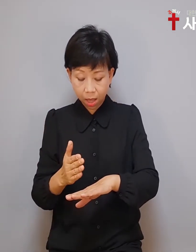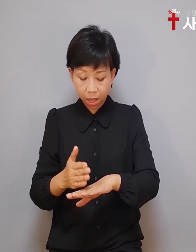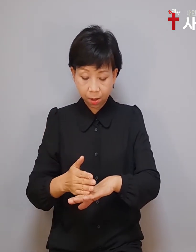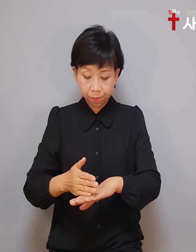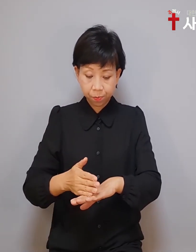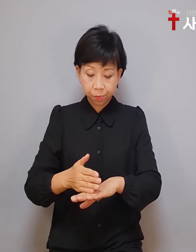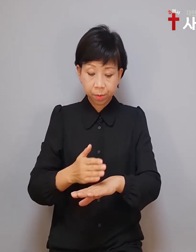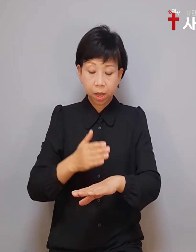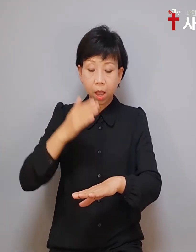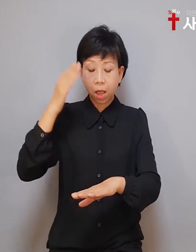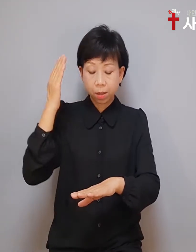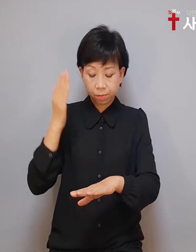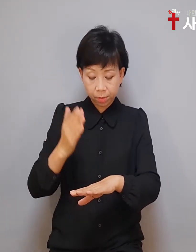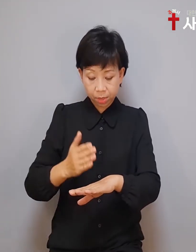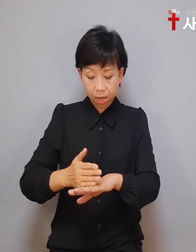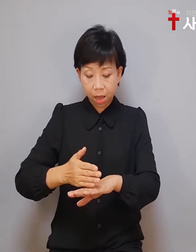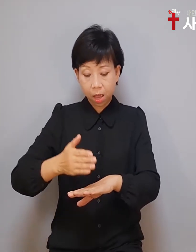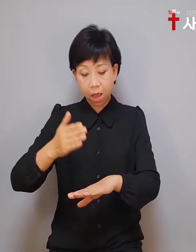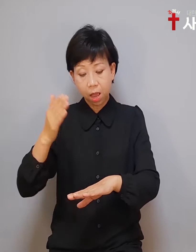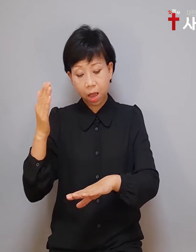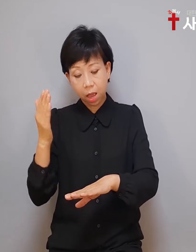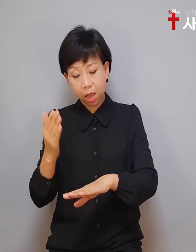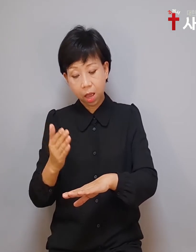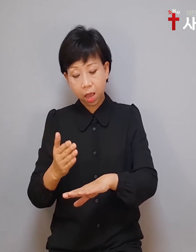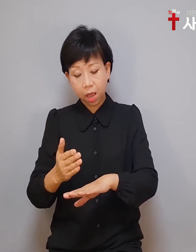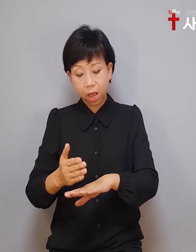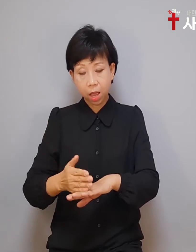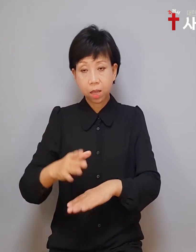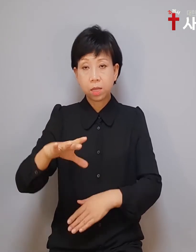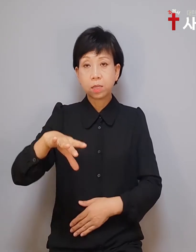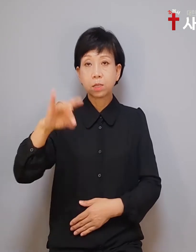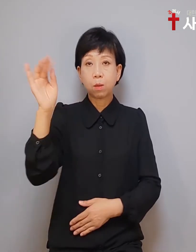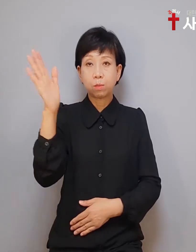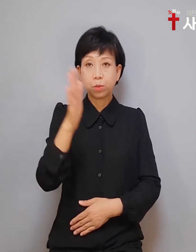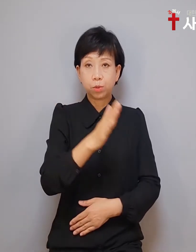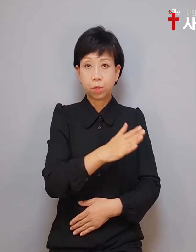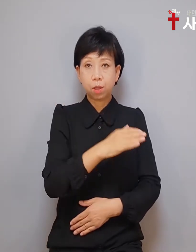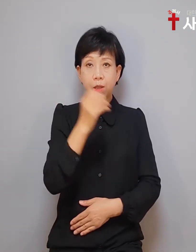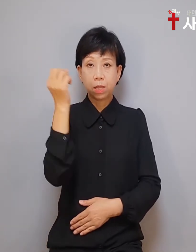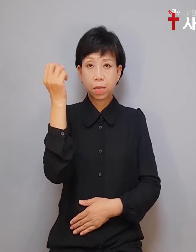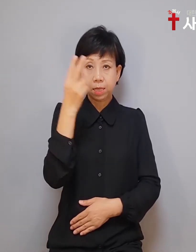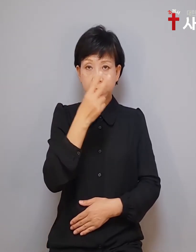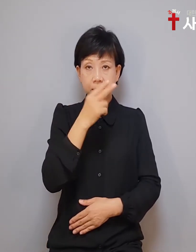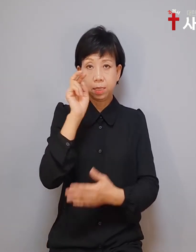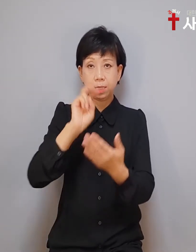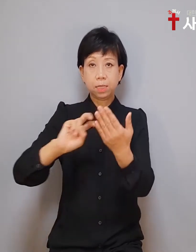감사. 우리 처음부터 한 번 더 찬양할까요? 거룩하신 하나님,